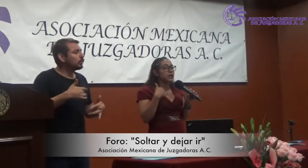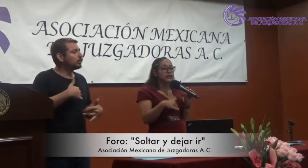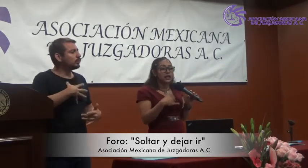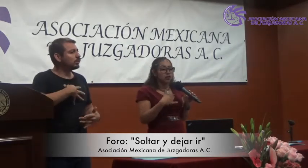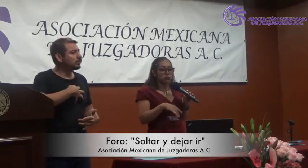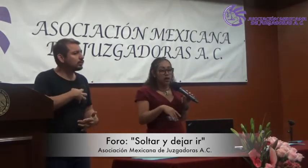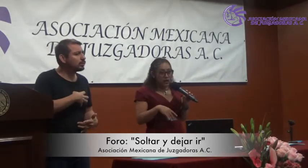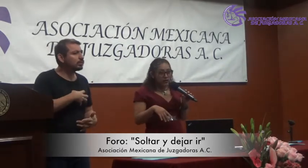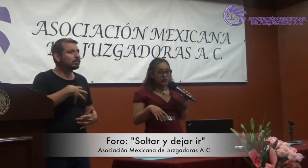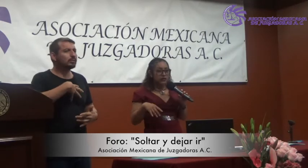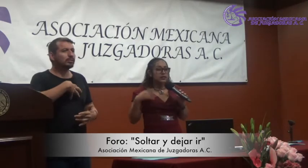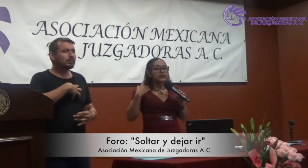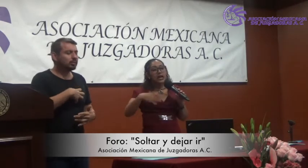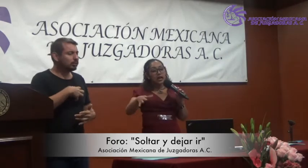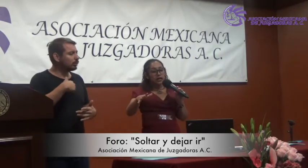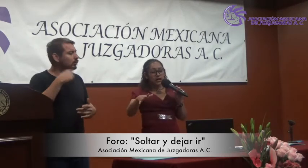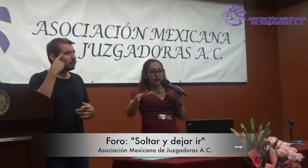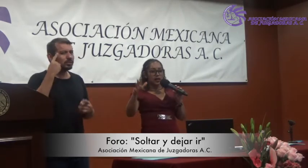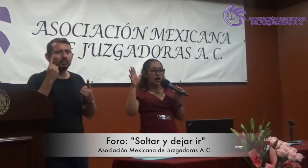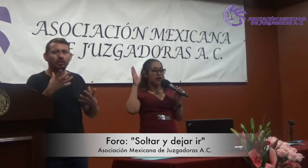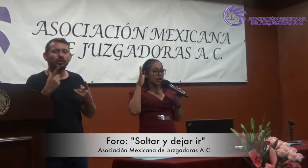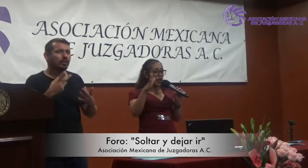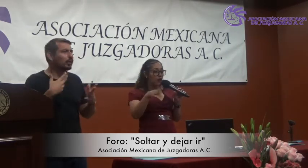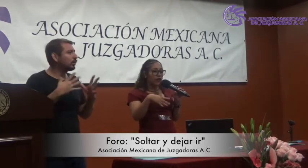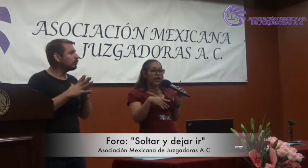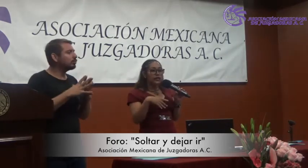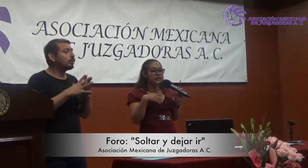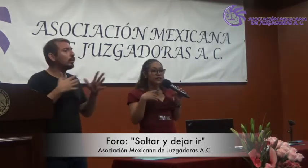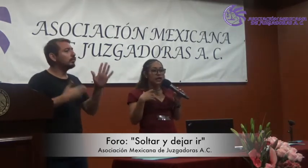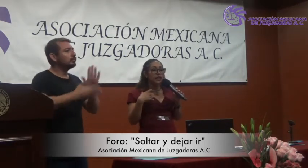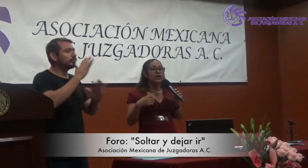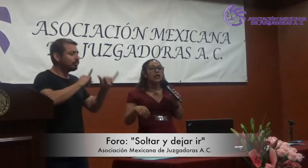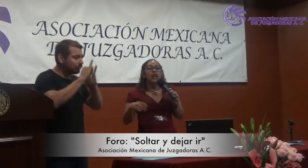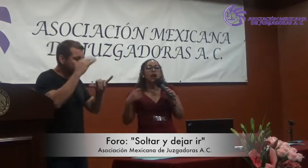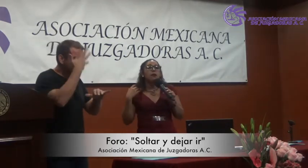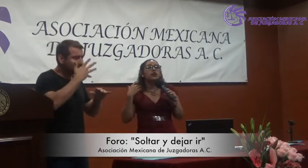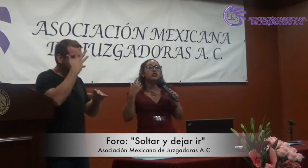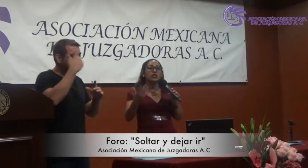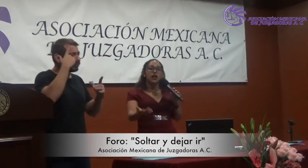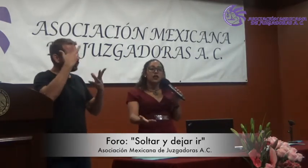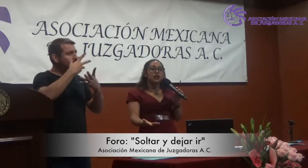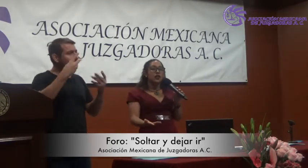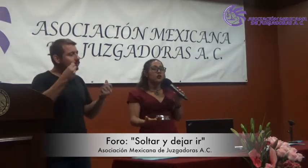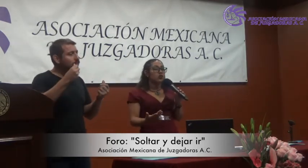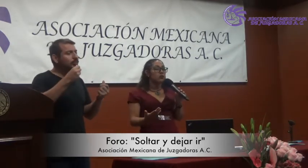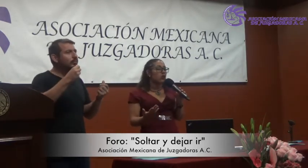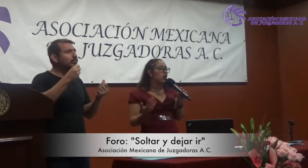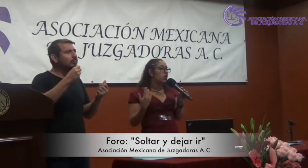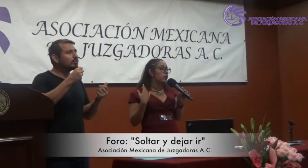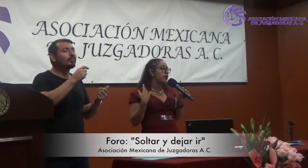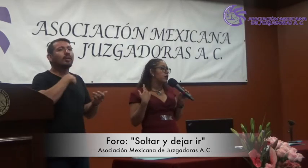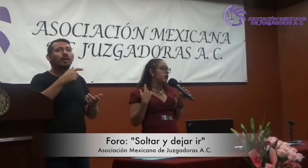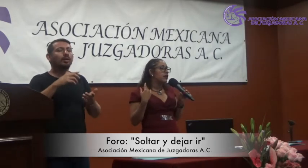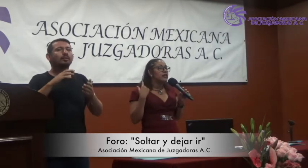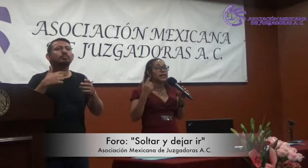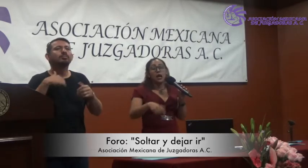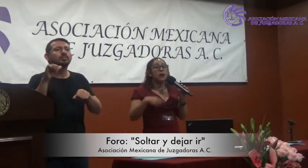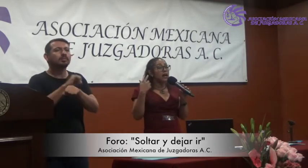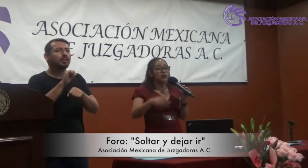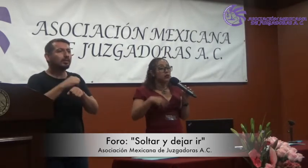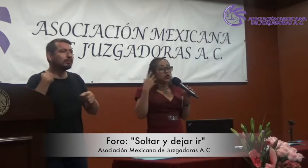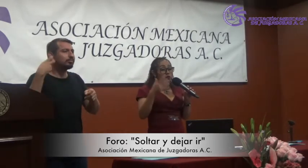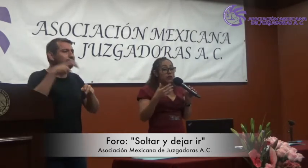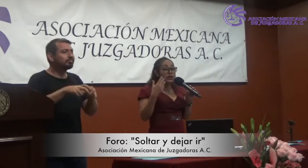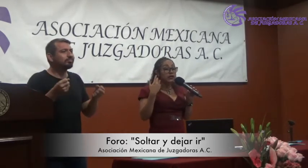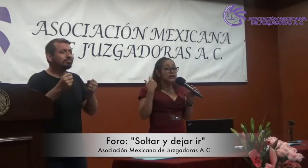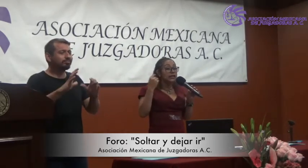pues empiezan a tomar, salen, agarran la fiesta, la velocidad en el automóvil,